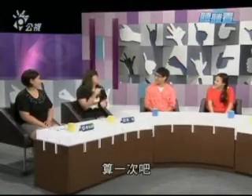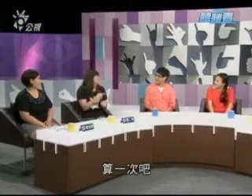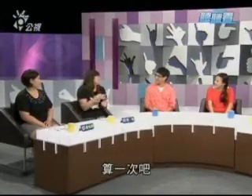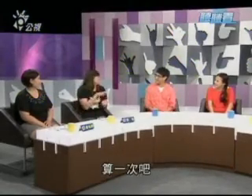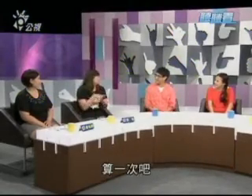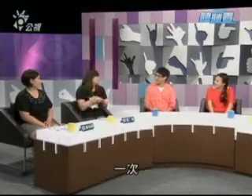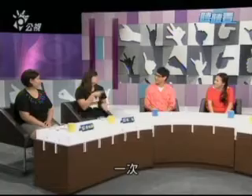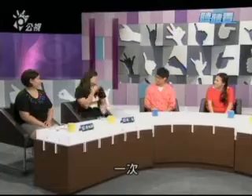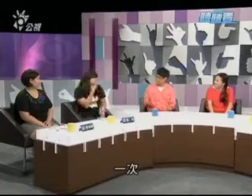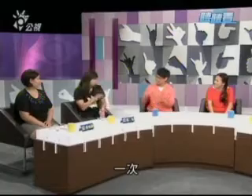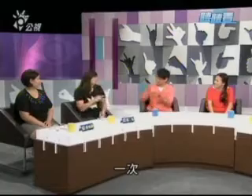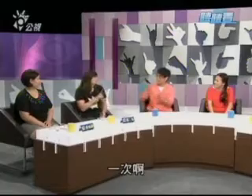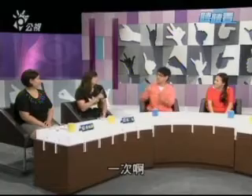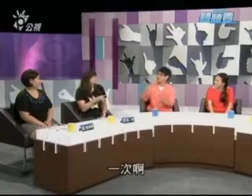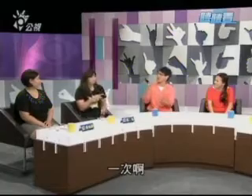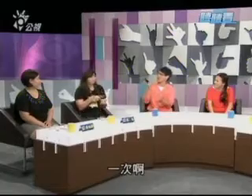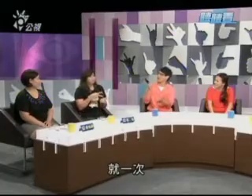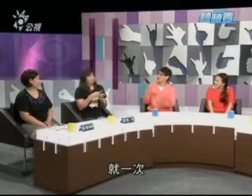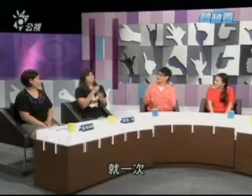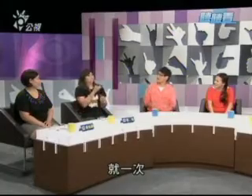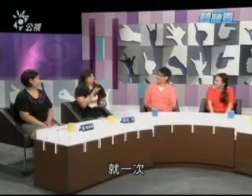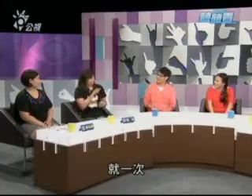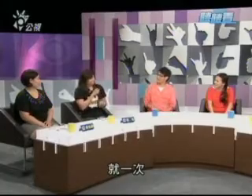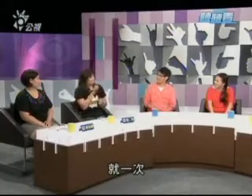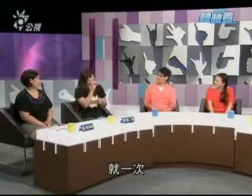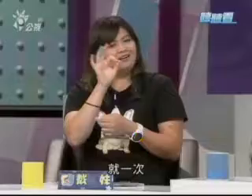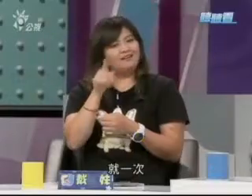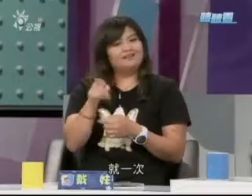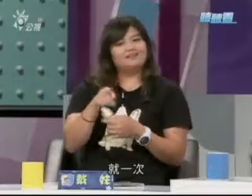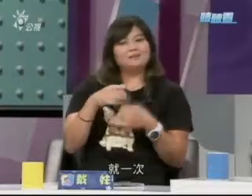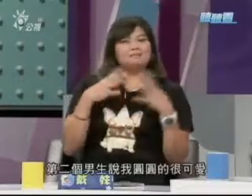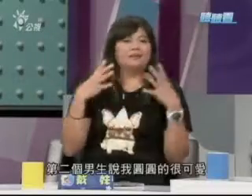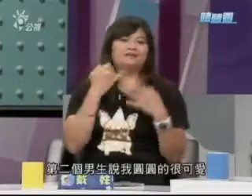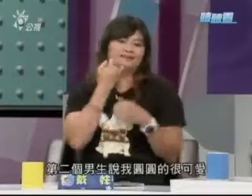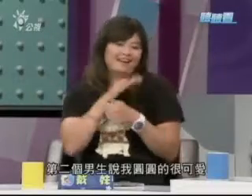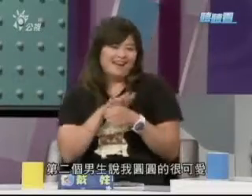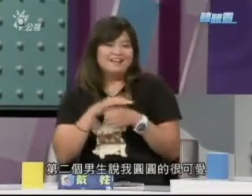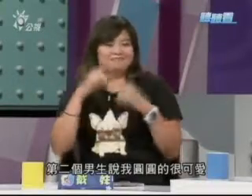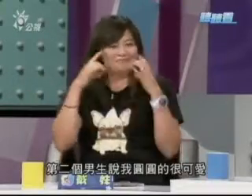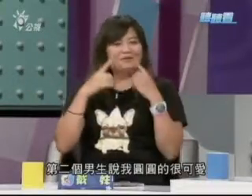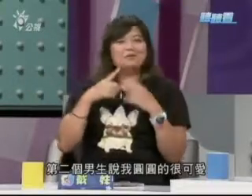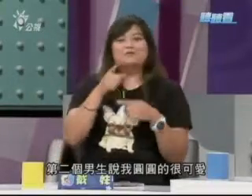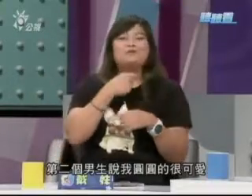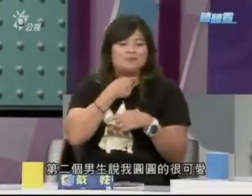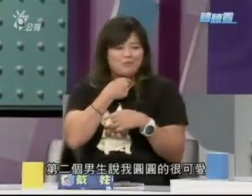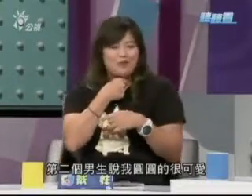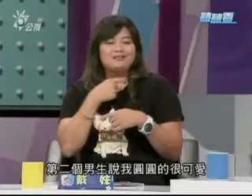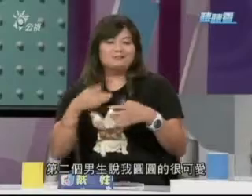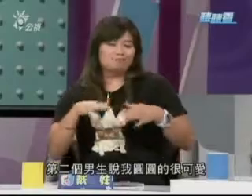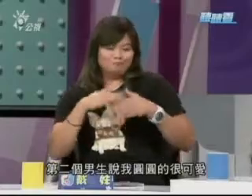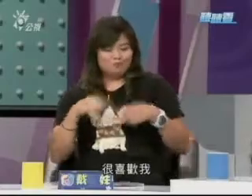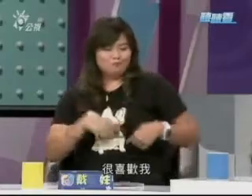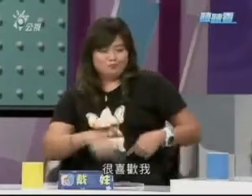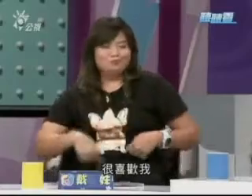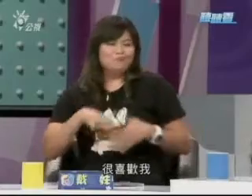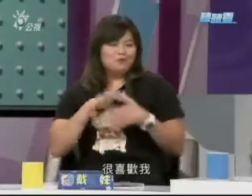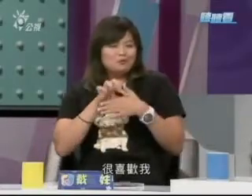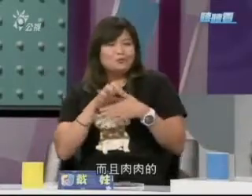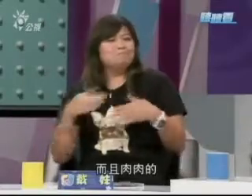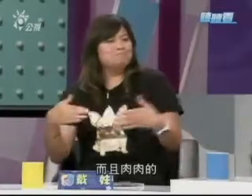吧，一次。 一次啊？ 就一次。第二个男生说我圆圆的很可爱，很喜欢我，而且肉